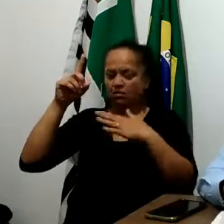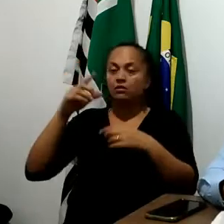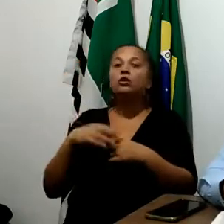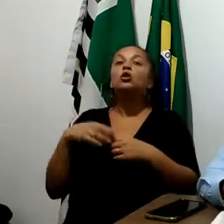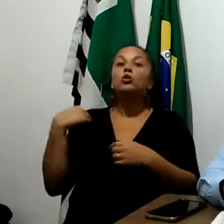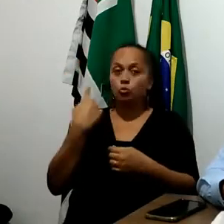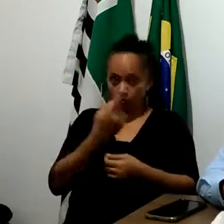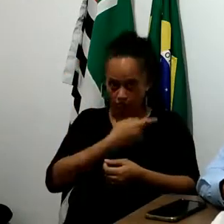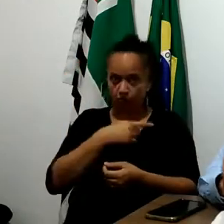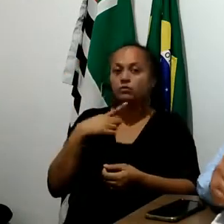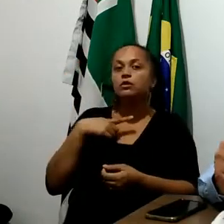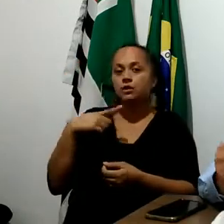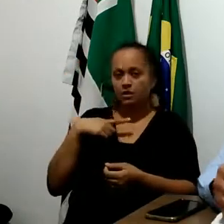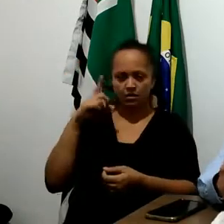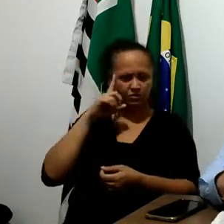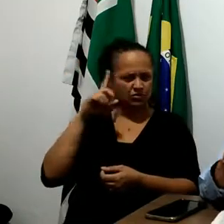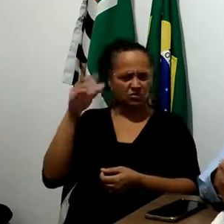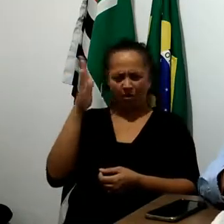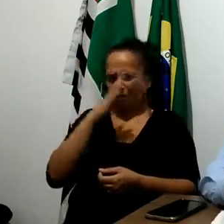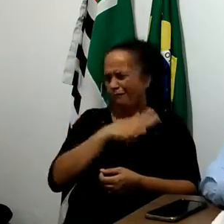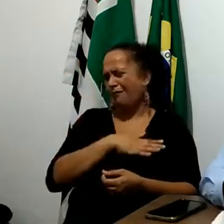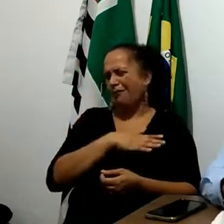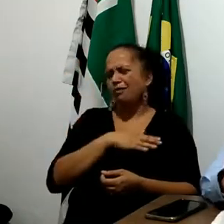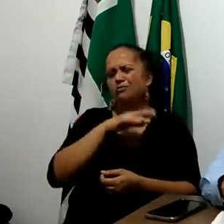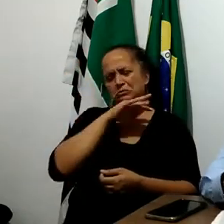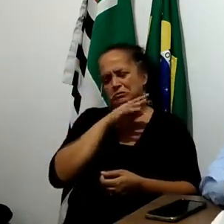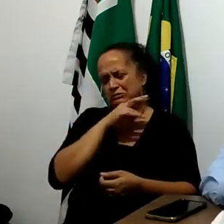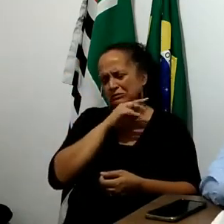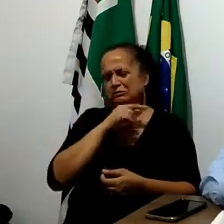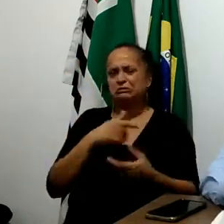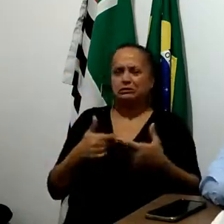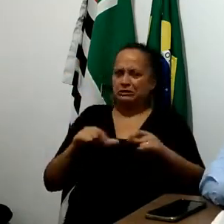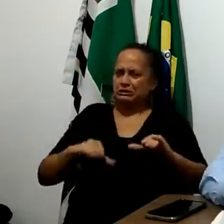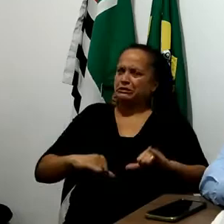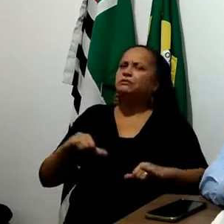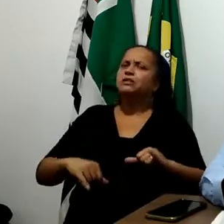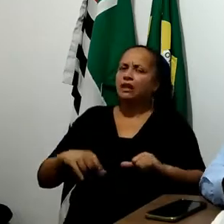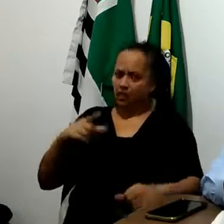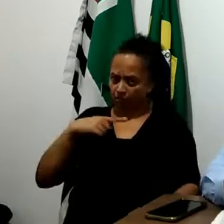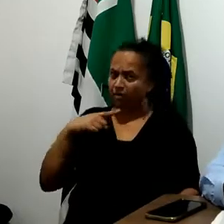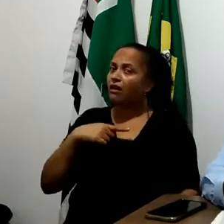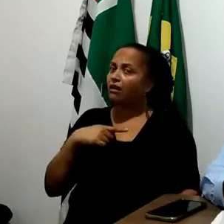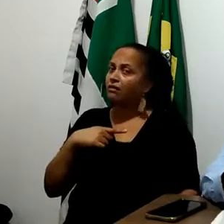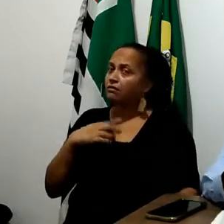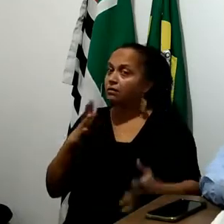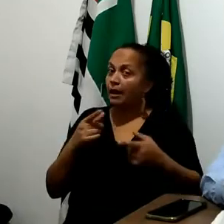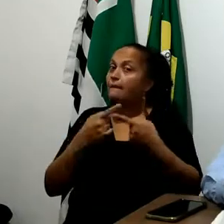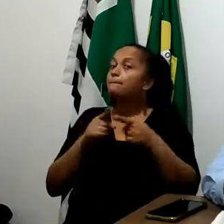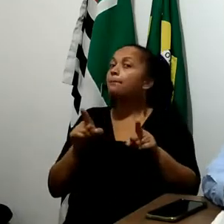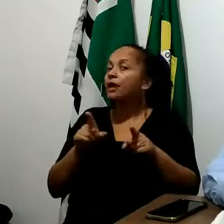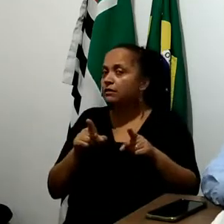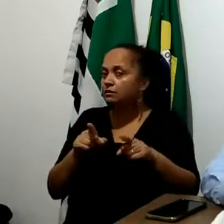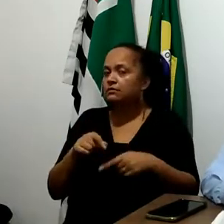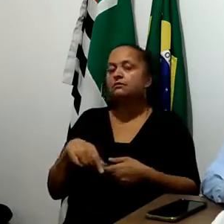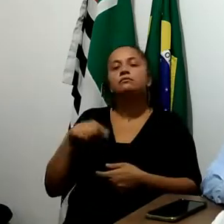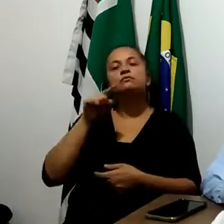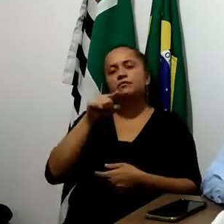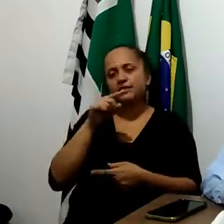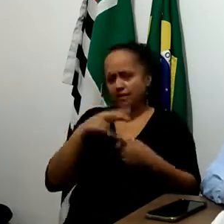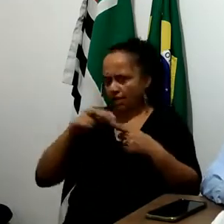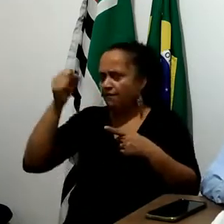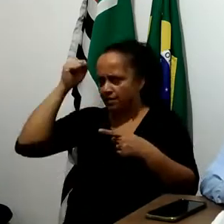mundo. Tem o dia mau para mim, tem o dia mau para você, tem para todo mundo. A questão é, você tem conseguido vencer